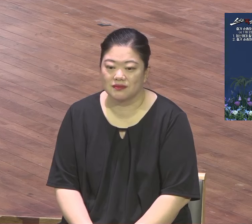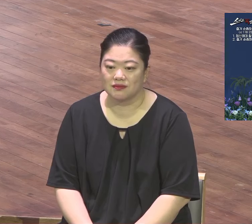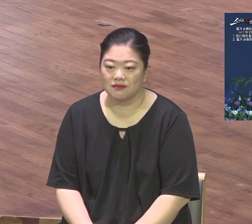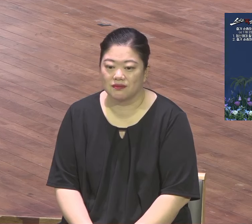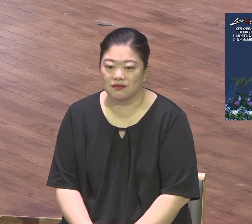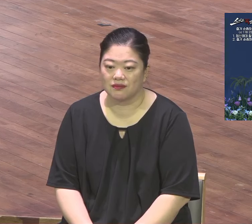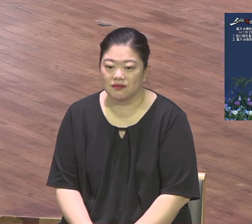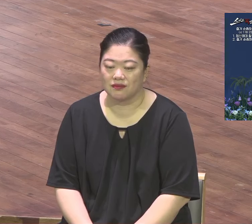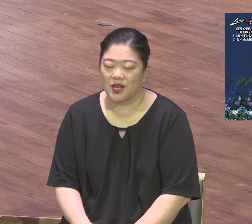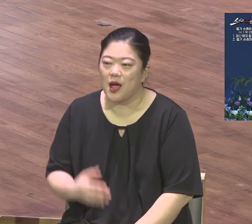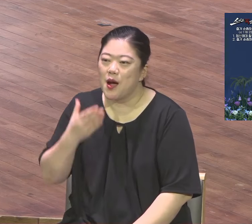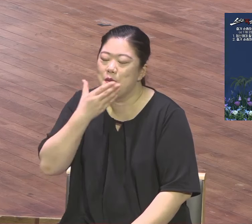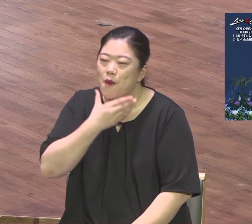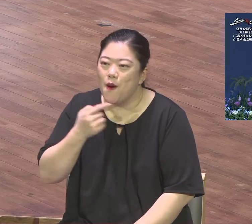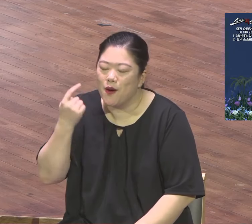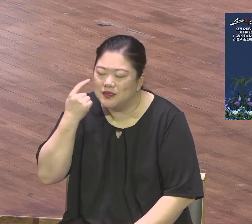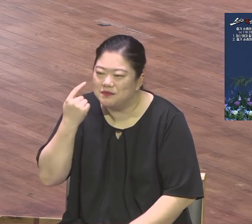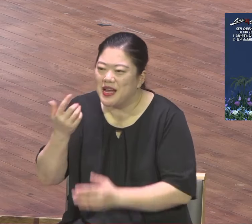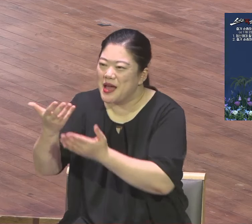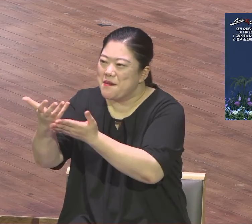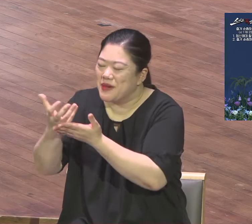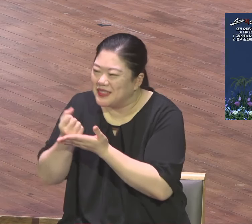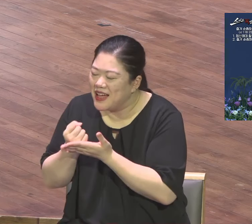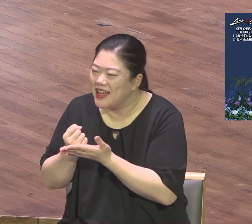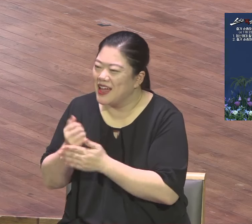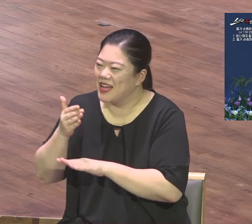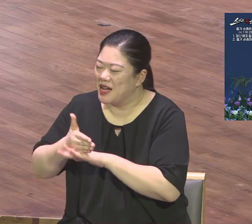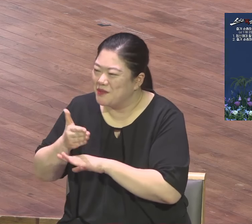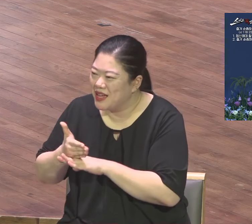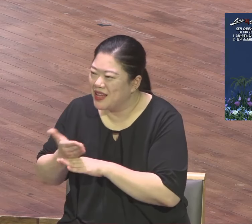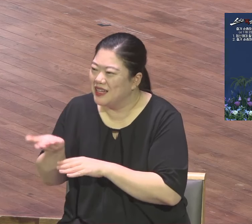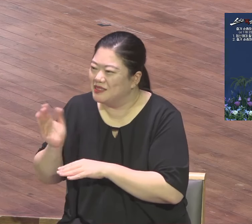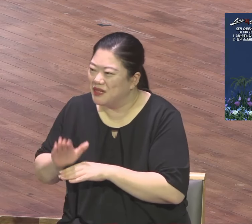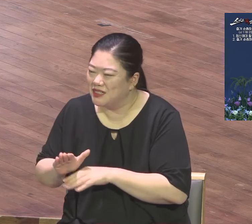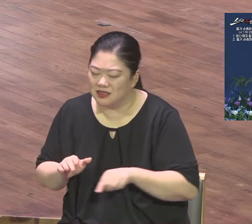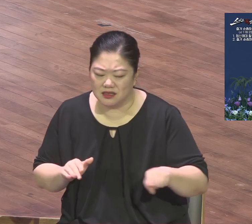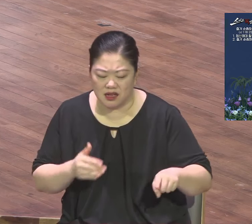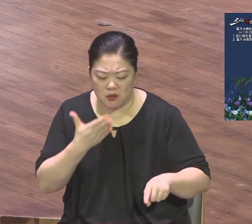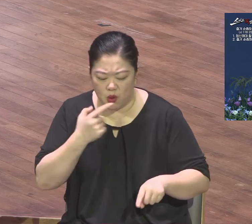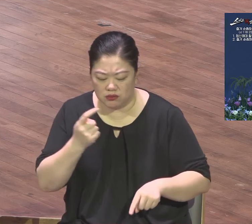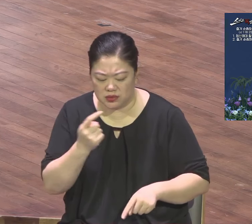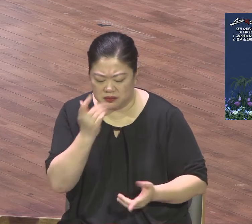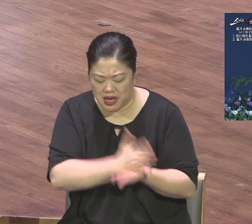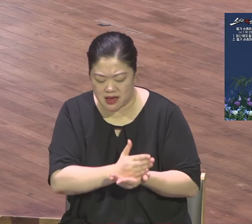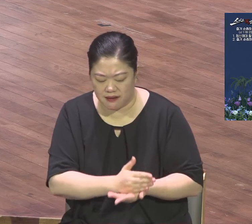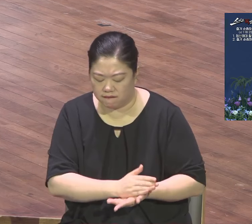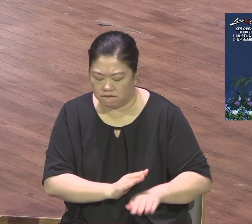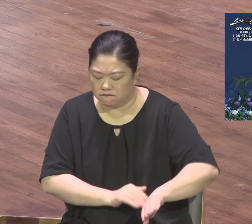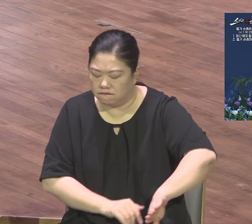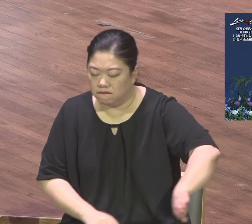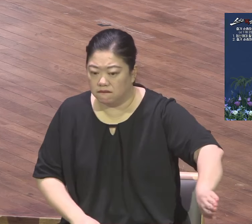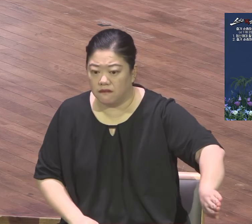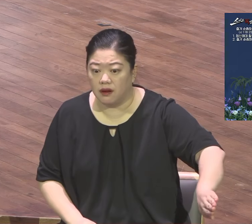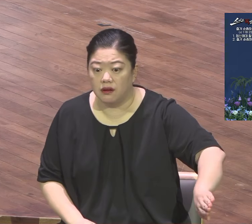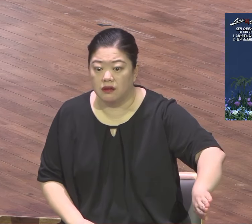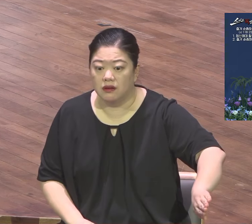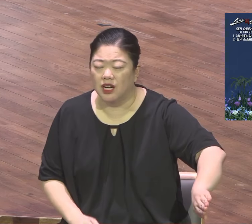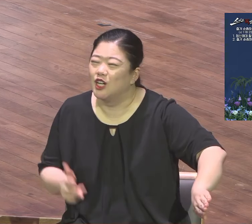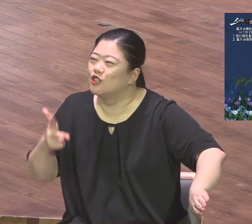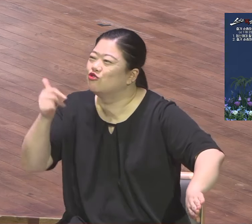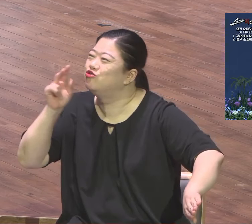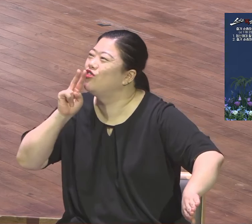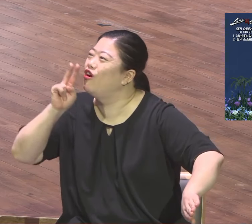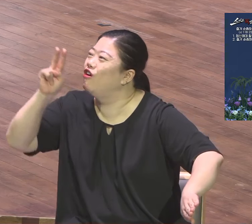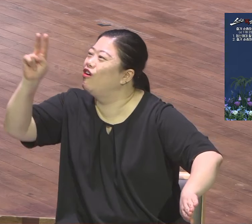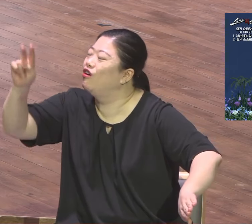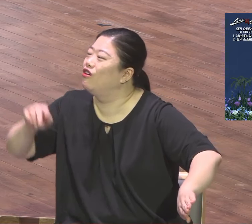복음 문 다 막아버리고 사람들 은혜 못 받도록 다 가라지 뿌려버리고 그래 주여 무슨 주여입니까?